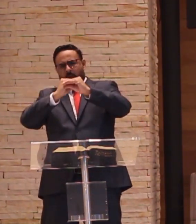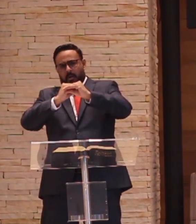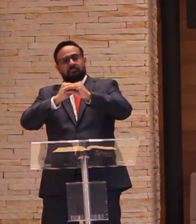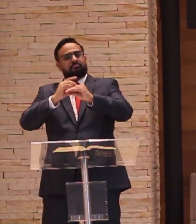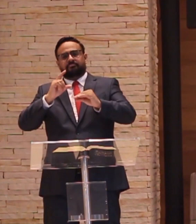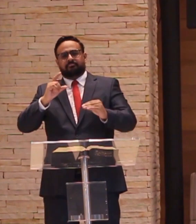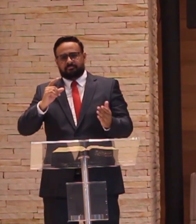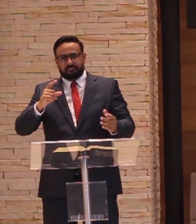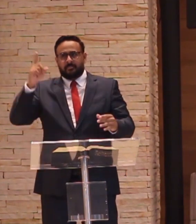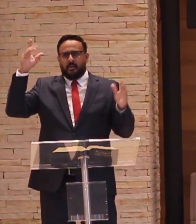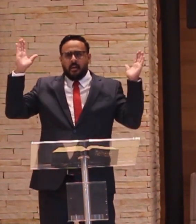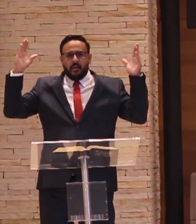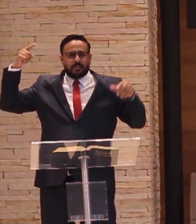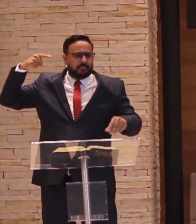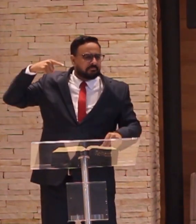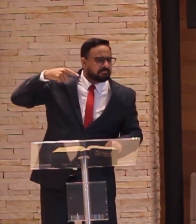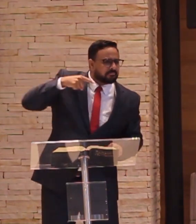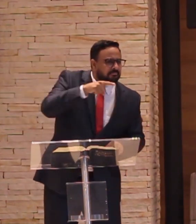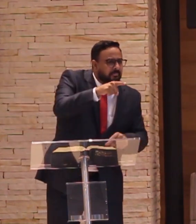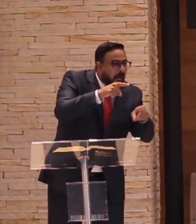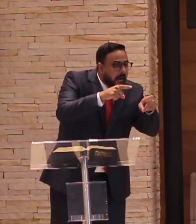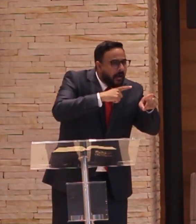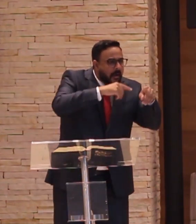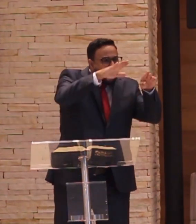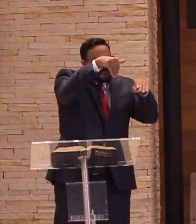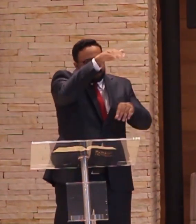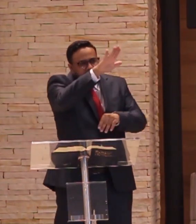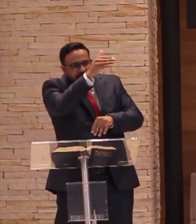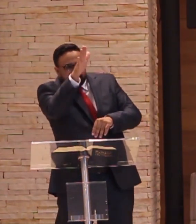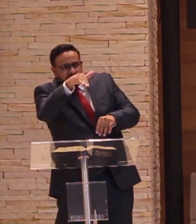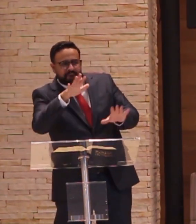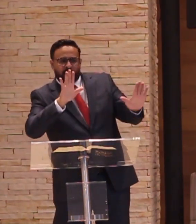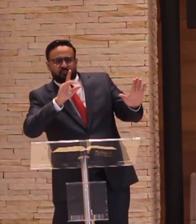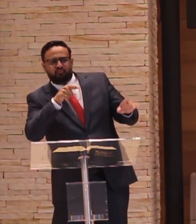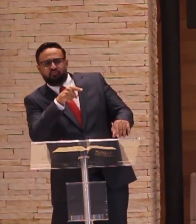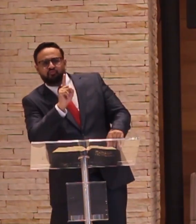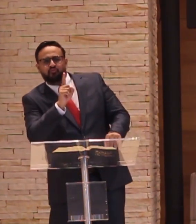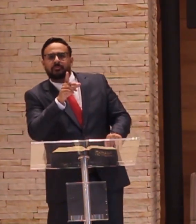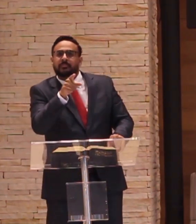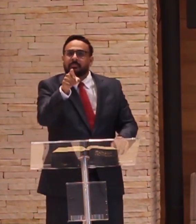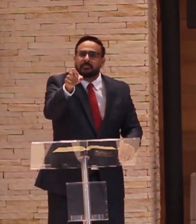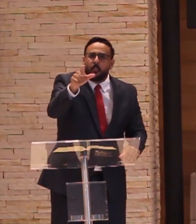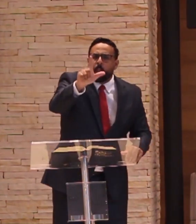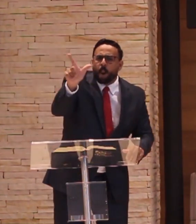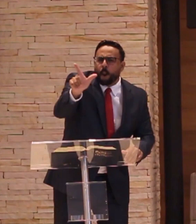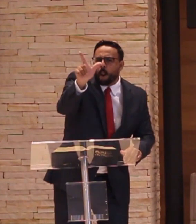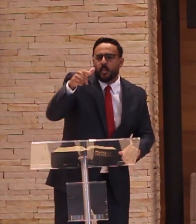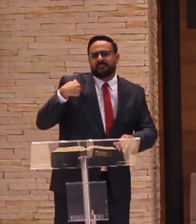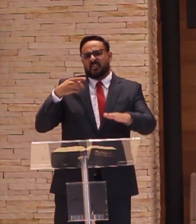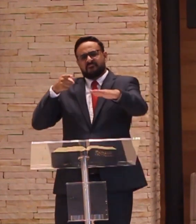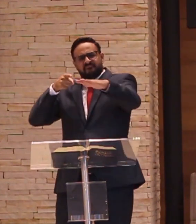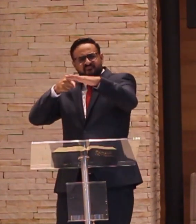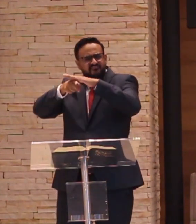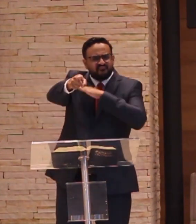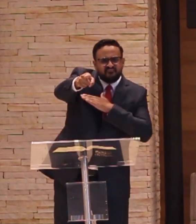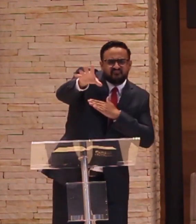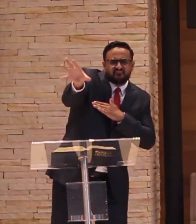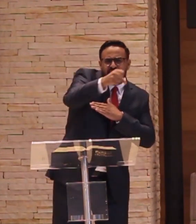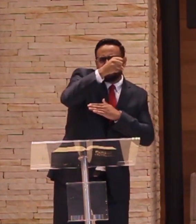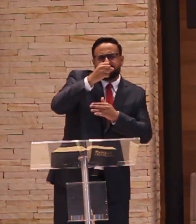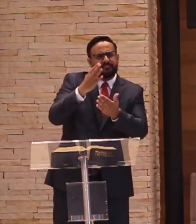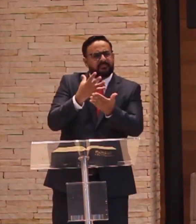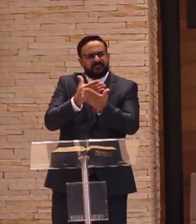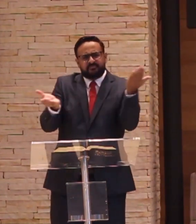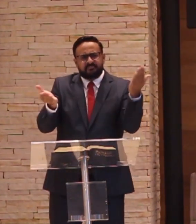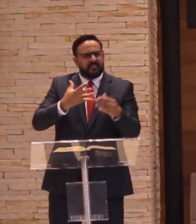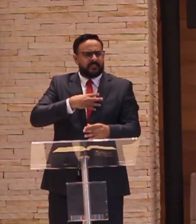ignoraram. E esses que desprezaram a ordem de Moisés, que não entenderam o plano de Deus,